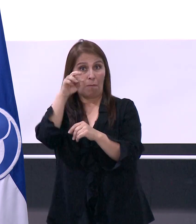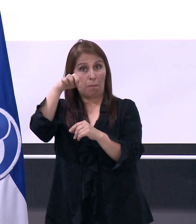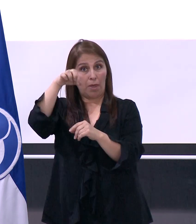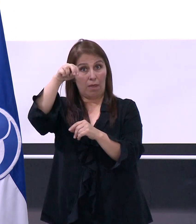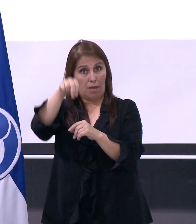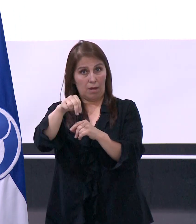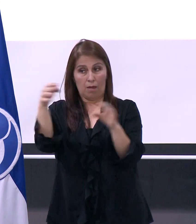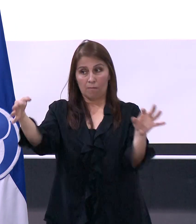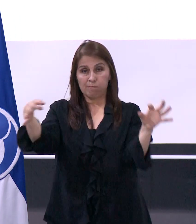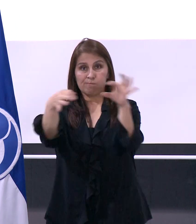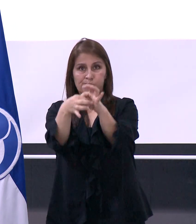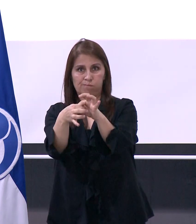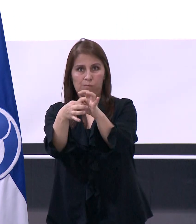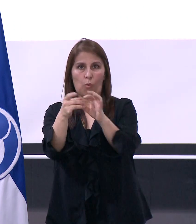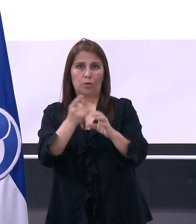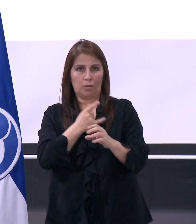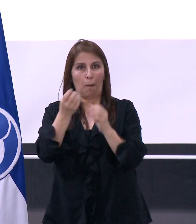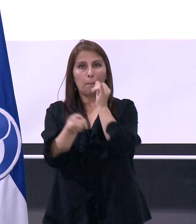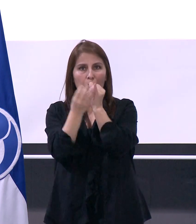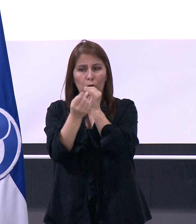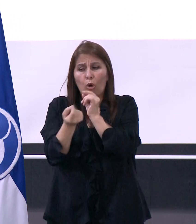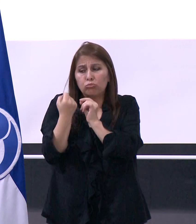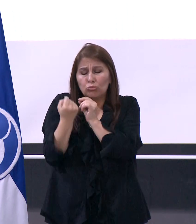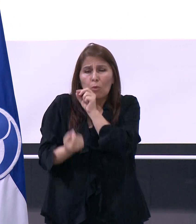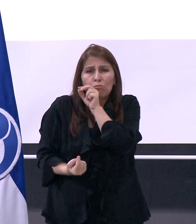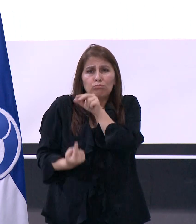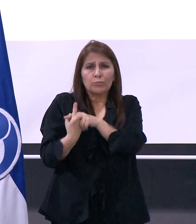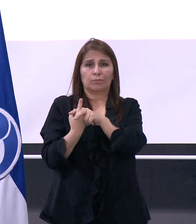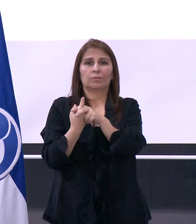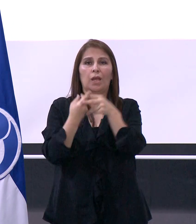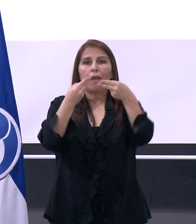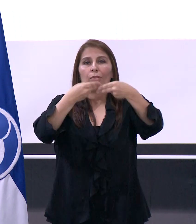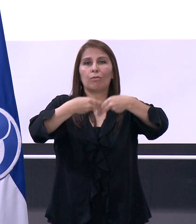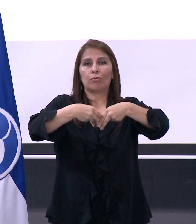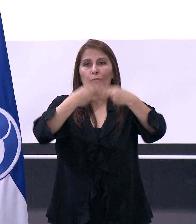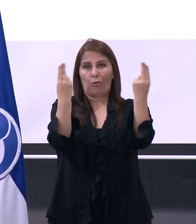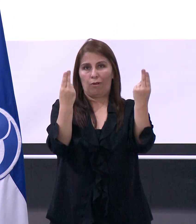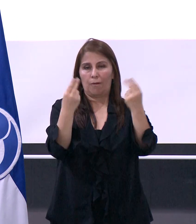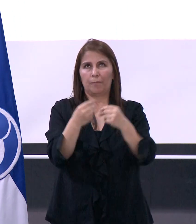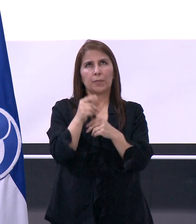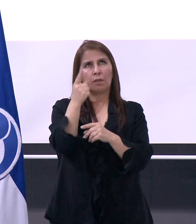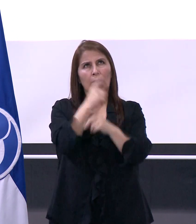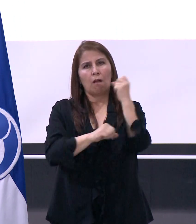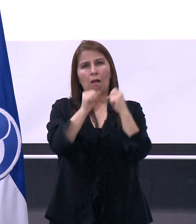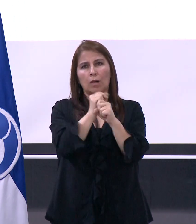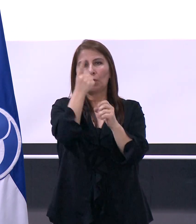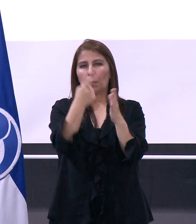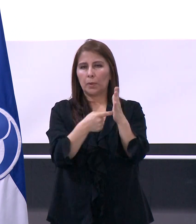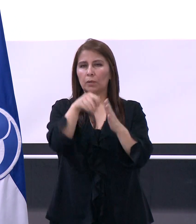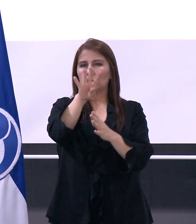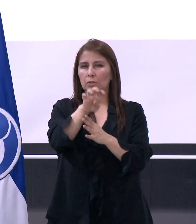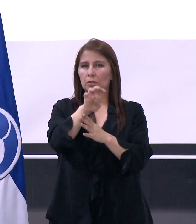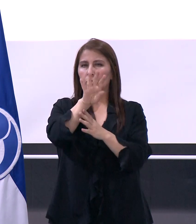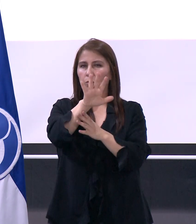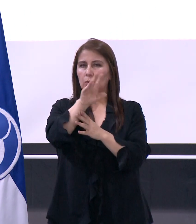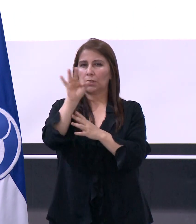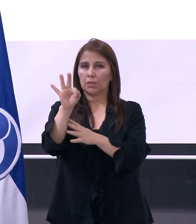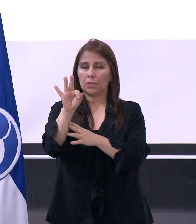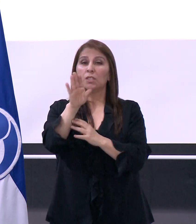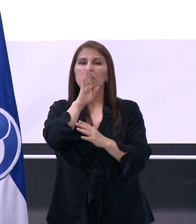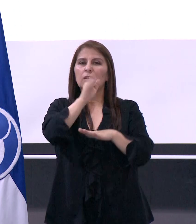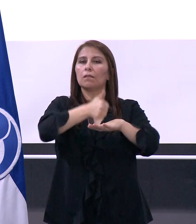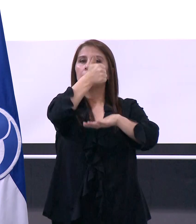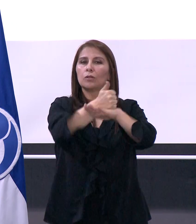universidad pedagógica de colombia que se acababa de crear en tunja en el 53 bajo la dirección de ciber